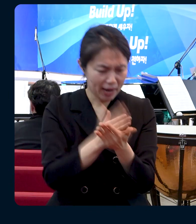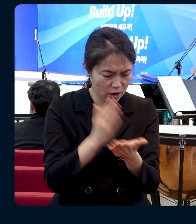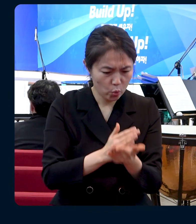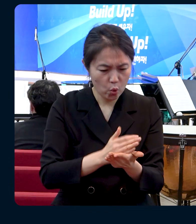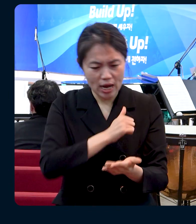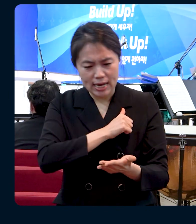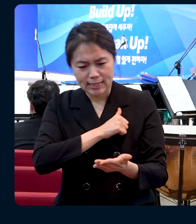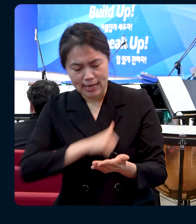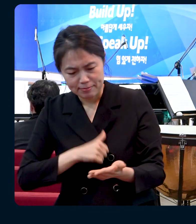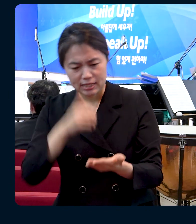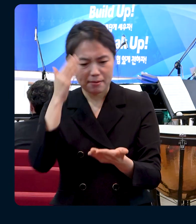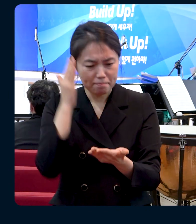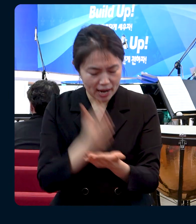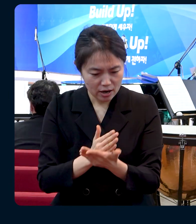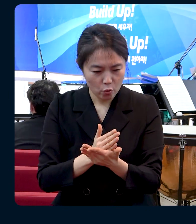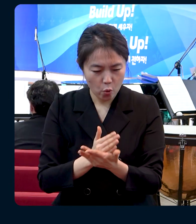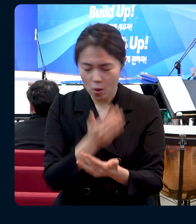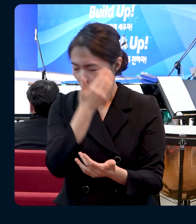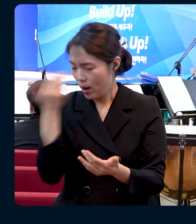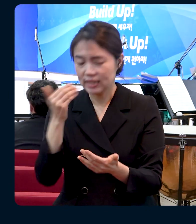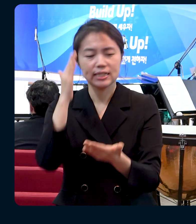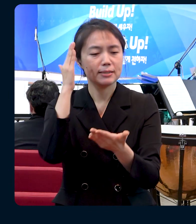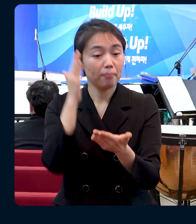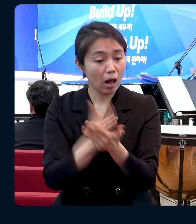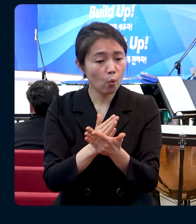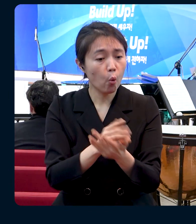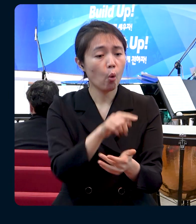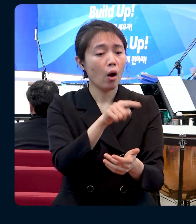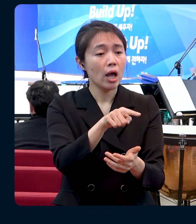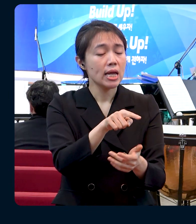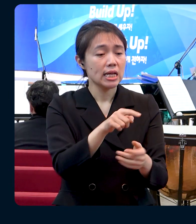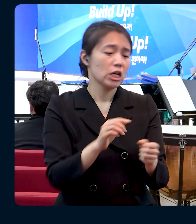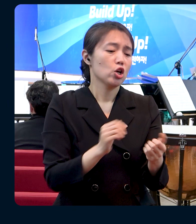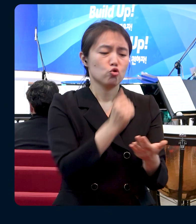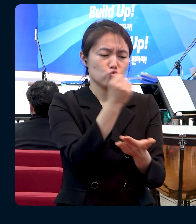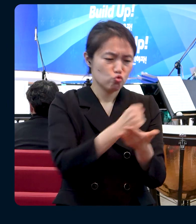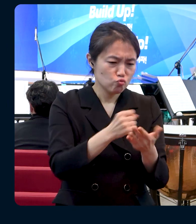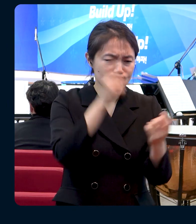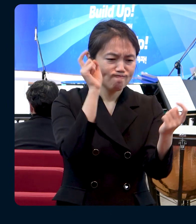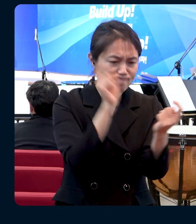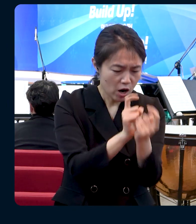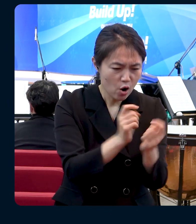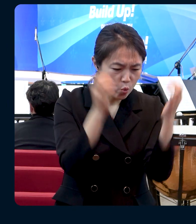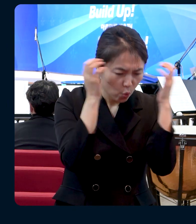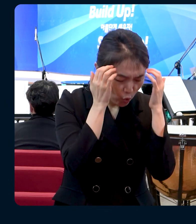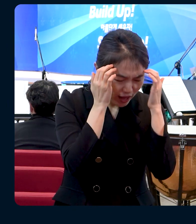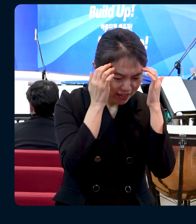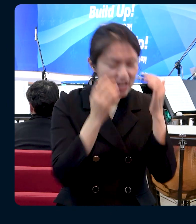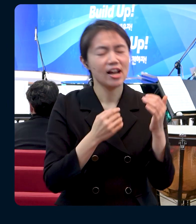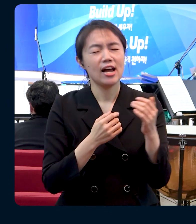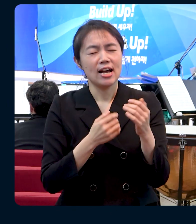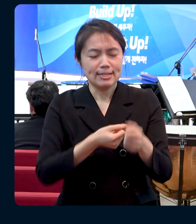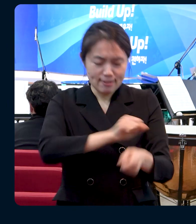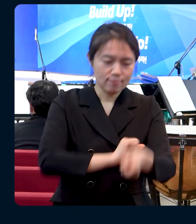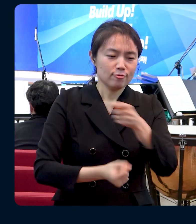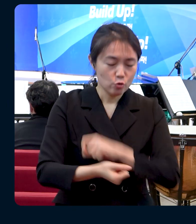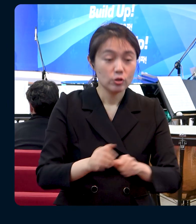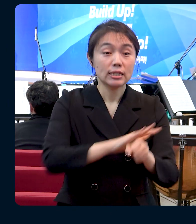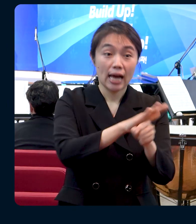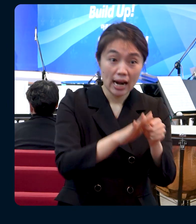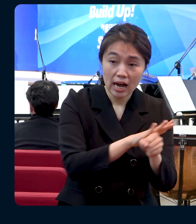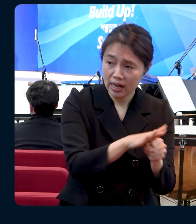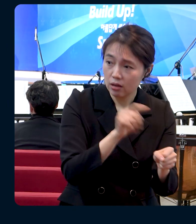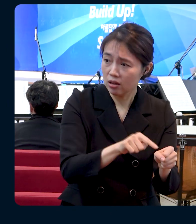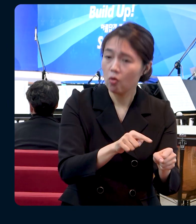그냥 참고 그러고 있지 말고 정말 오히려 그것을 적극적으로 사랑한다는 거, 그건 맞아요. 그렇게 살아야 되는 건